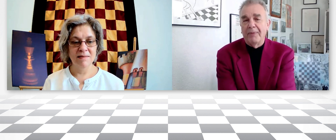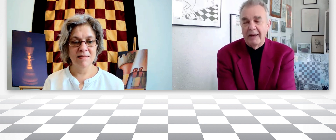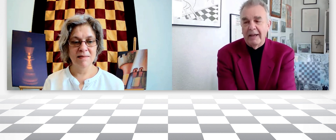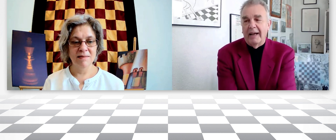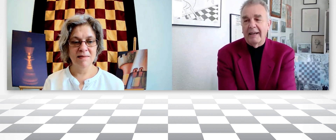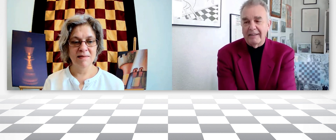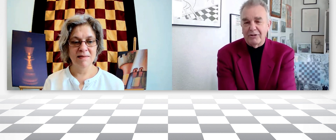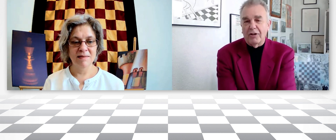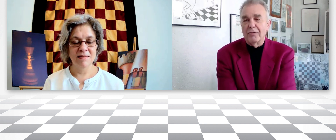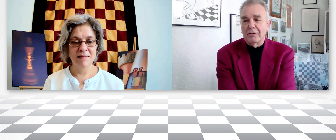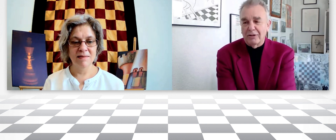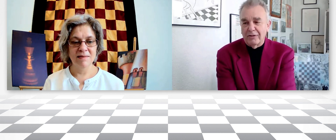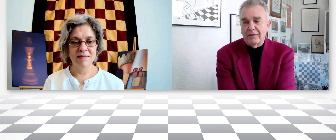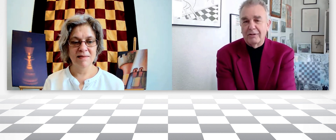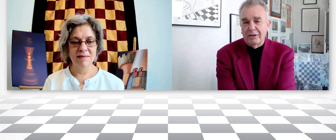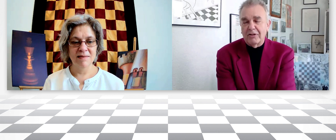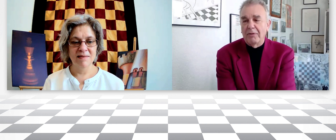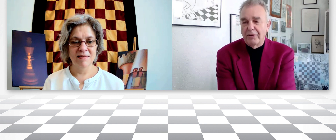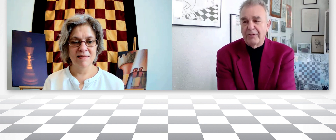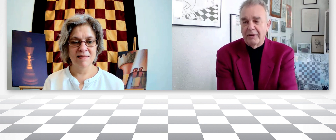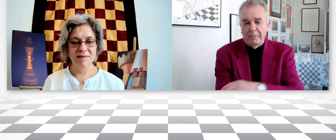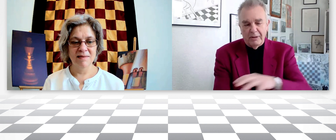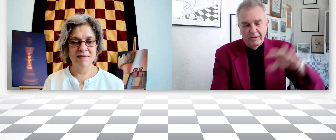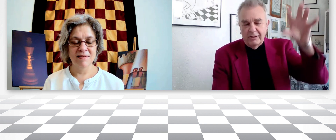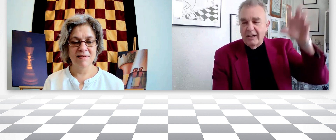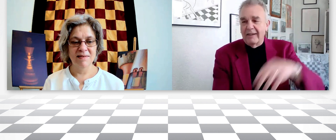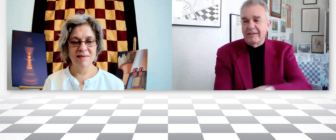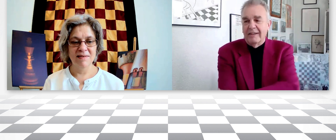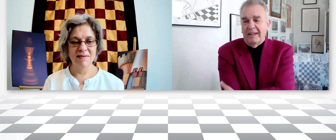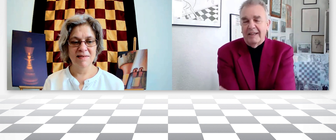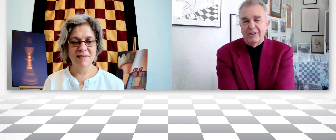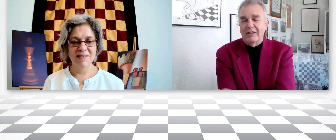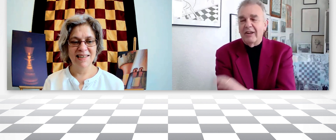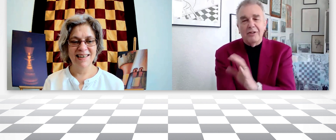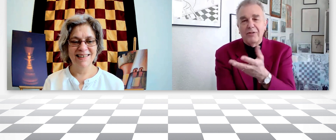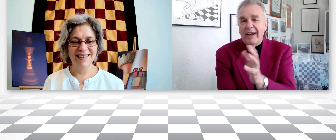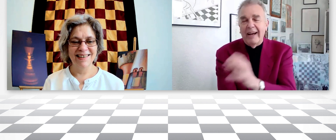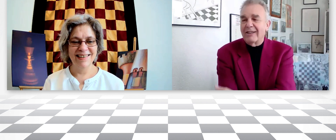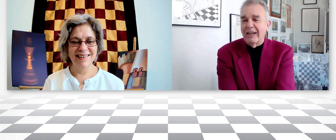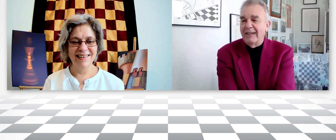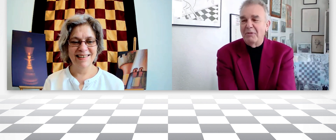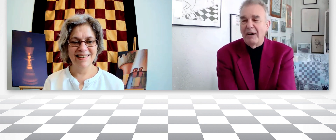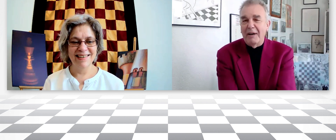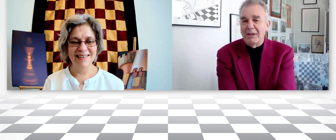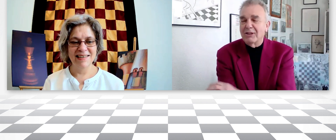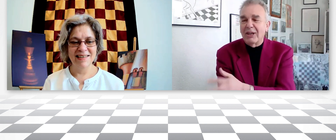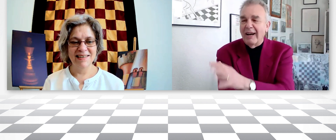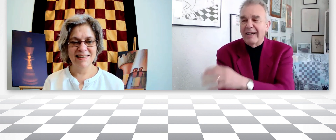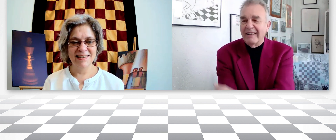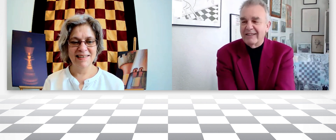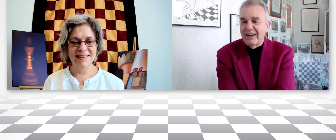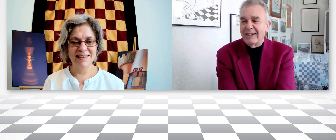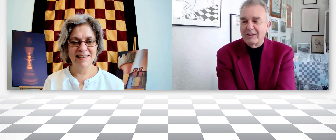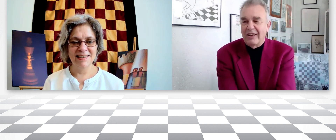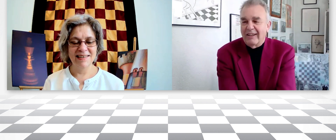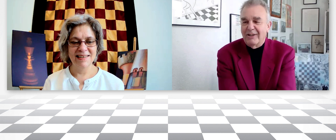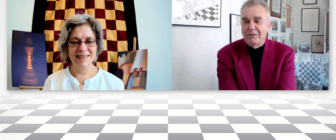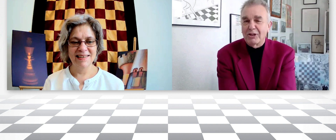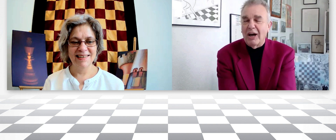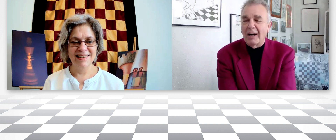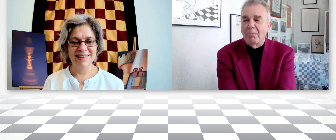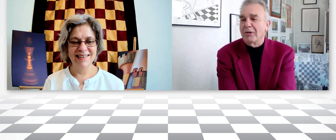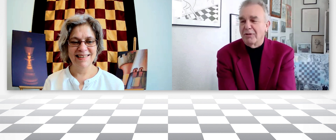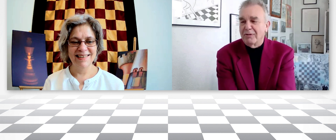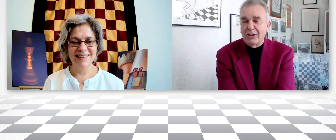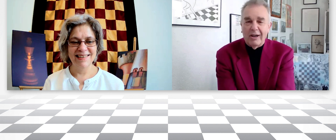bent, en je gaat naar zo'n grote stand, weet je, met al die kaarten... Dan zit er altijd ergens eentje bij met een schaakstellingtje